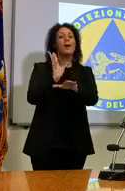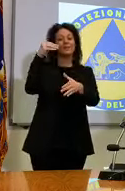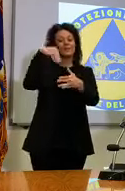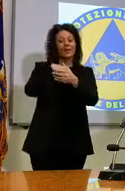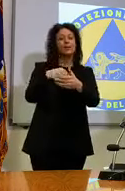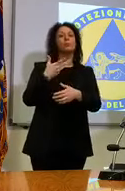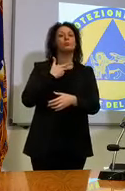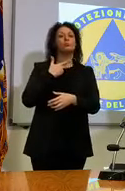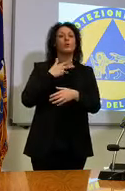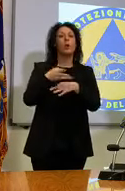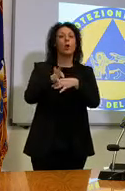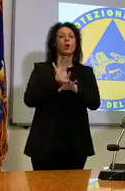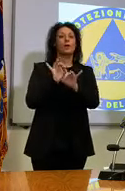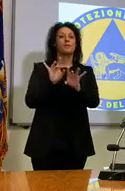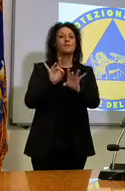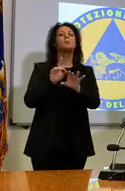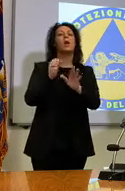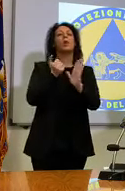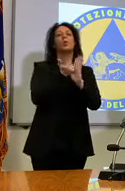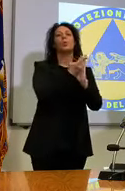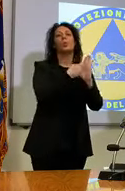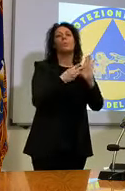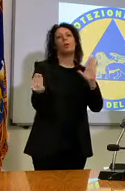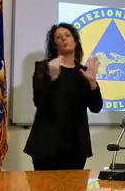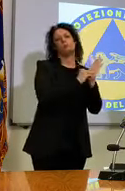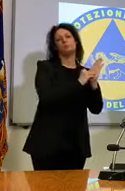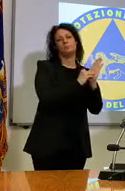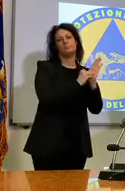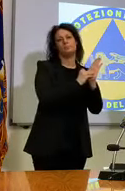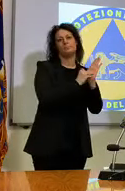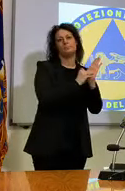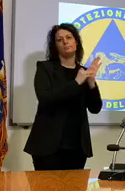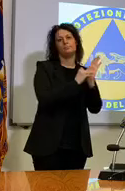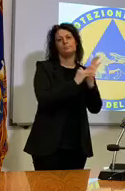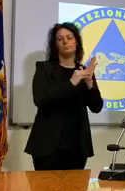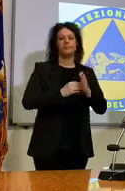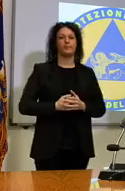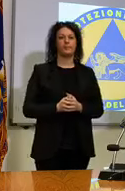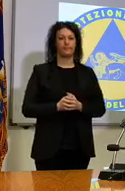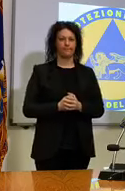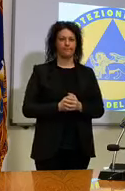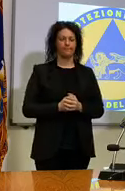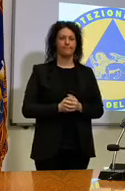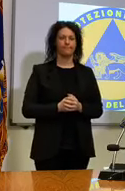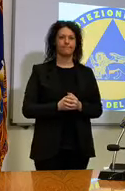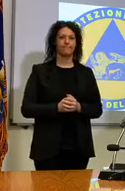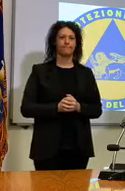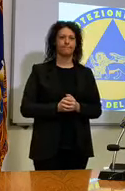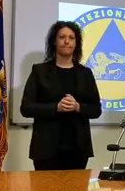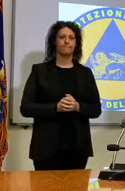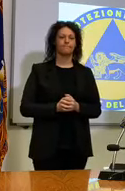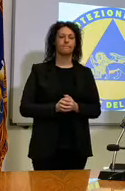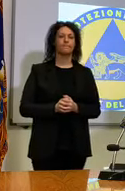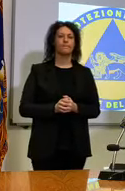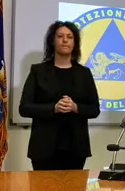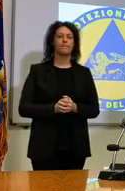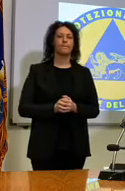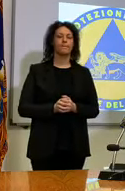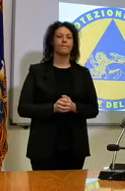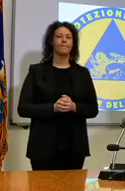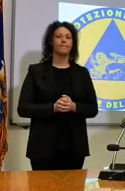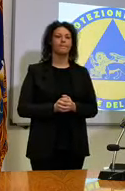coronavirus, punto. Quindi forse potrebbe aprirsi un ragionamento forse anche diciamo magari in riduzione più che in aumento,